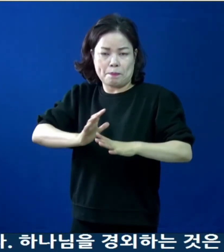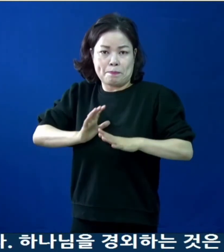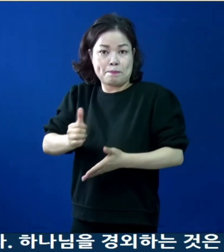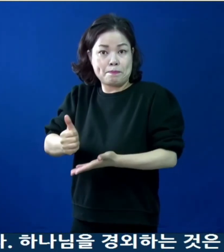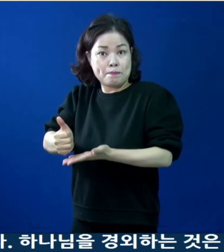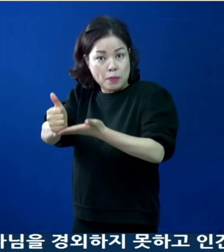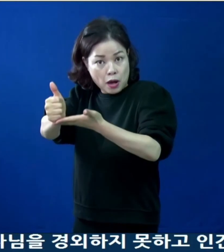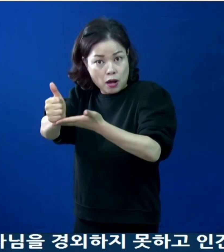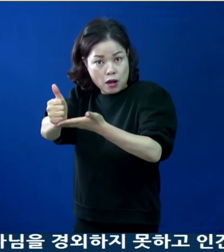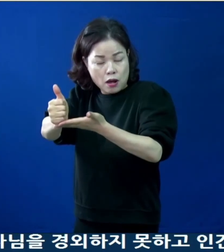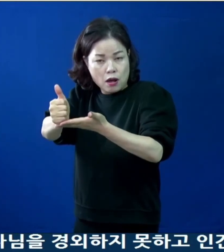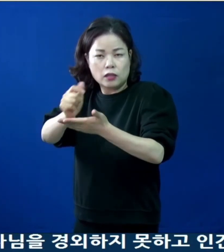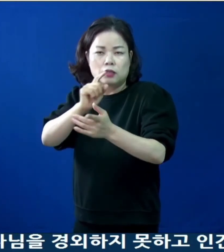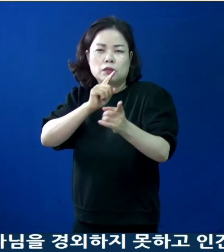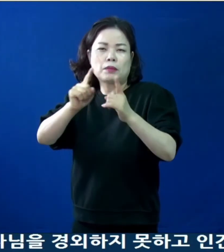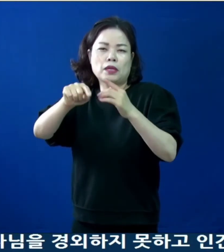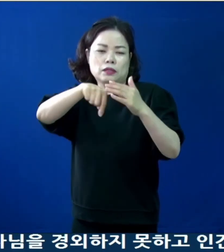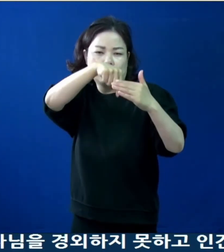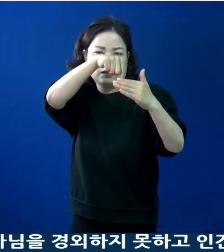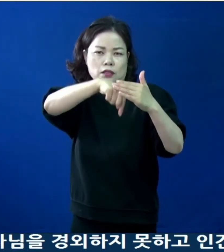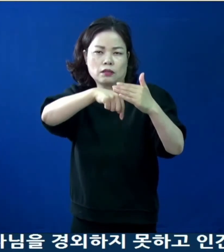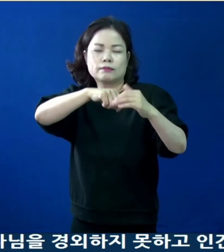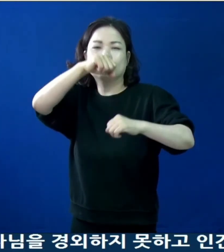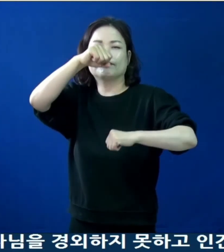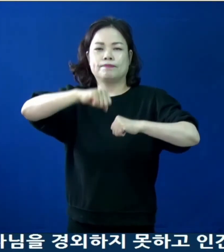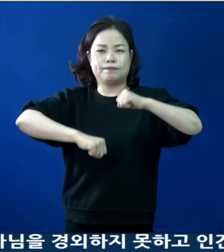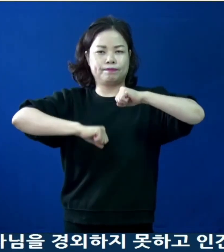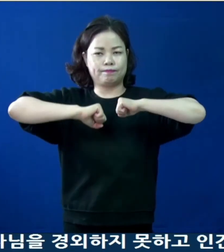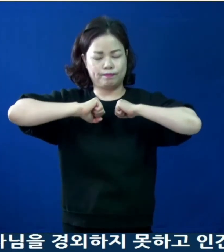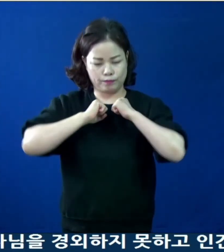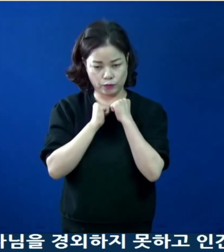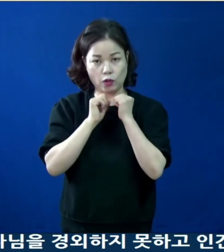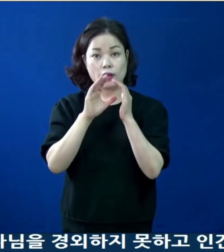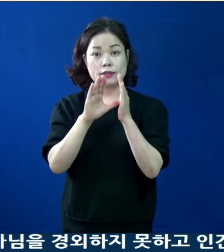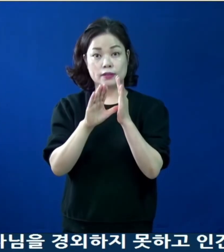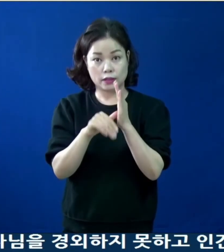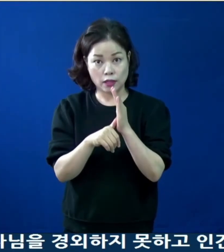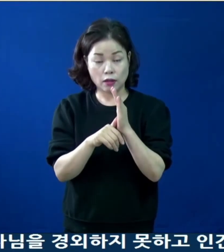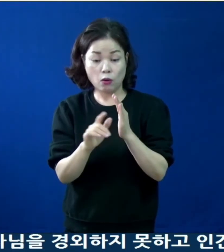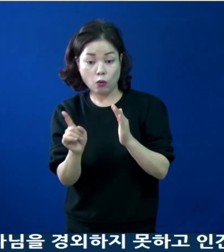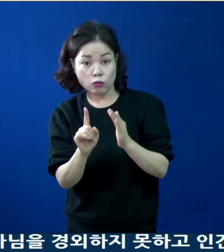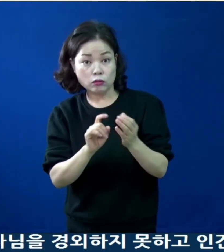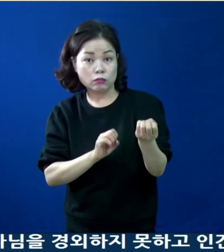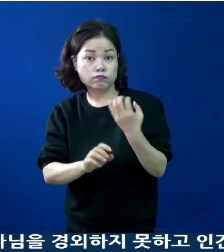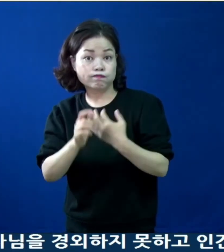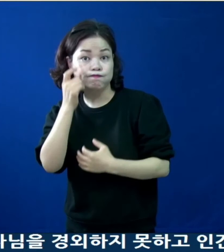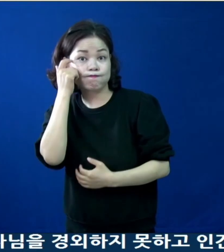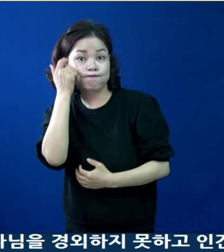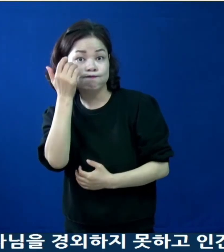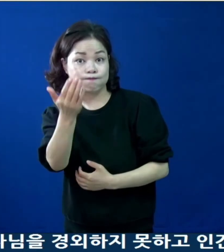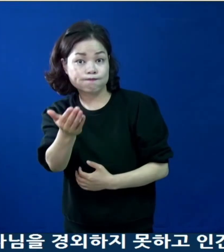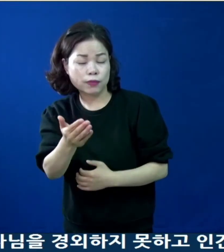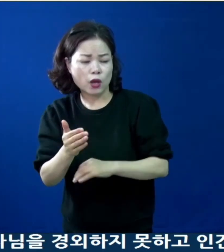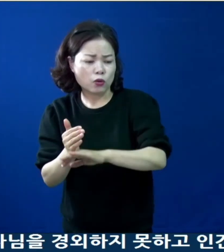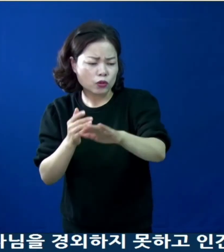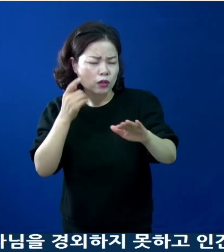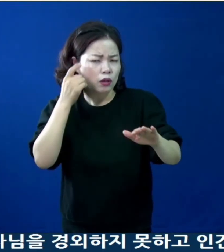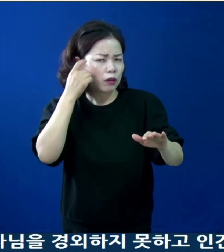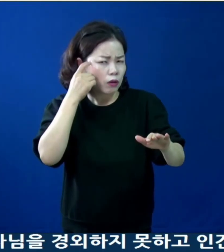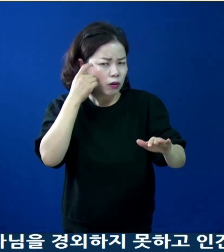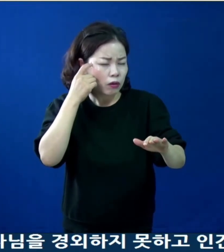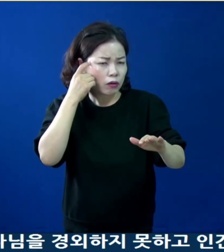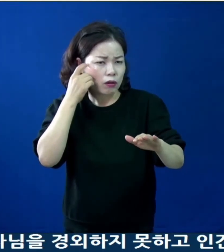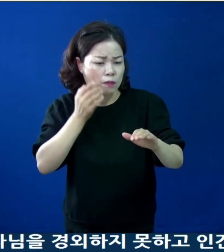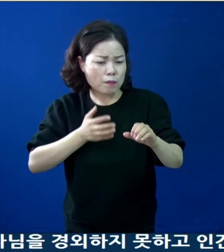하고 더욱 그 말씀 가운데 행해야 할 때입니다. 어떻게 가능할까요? 우리의 생각과